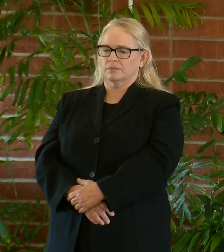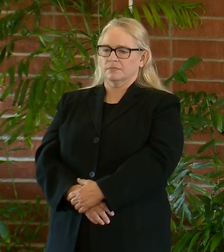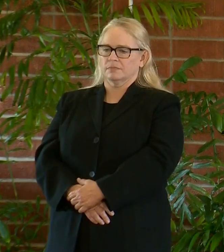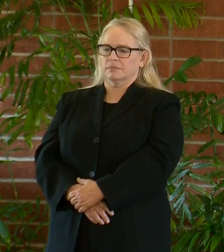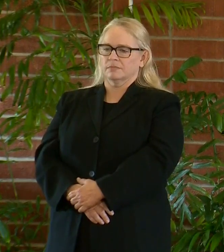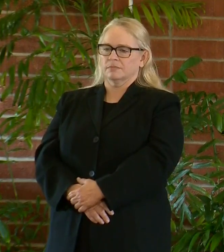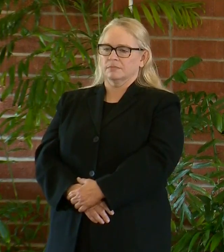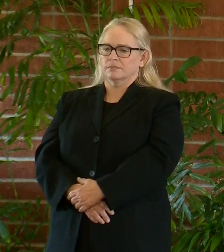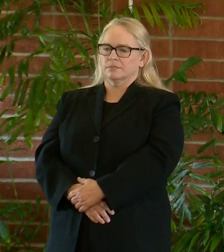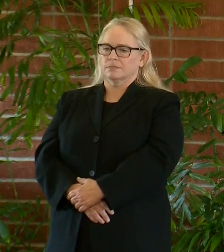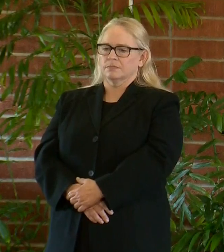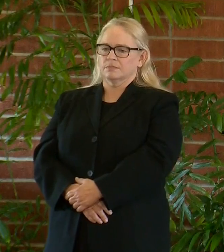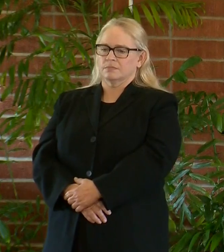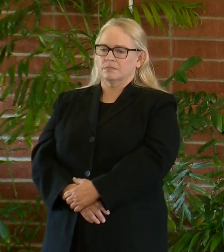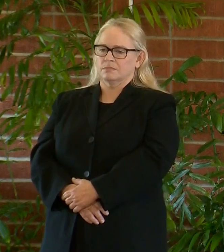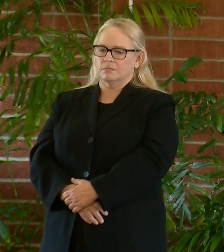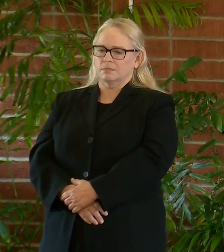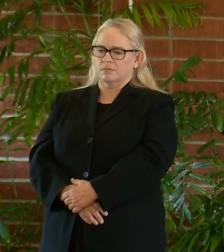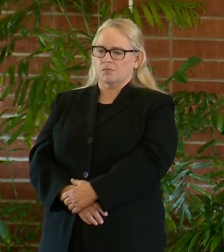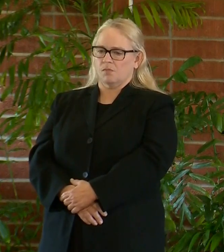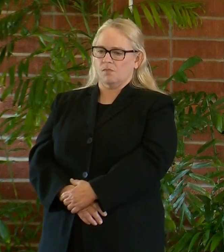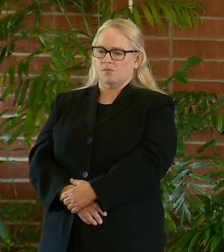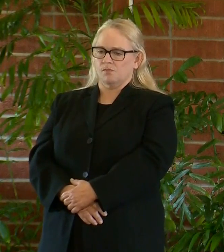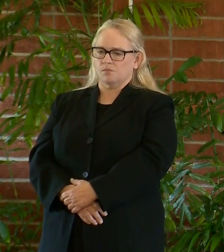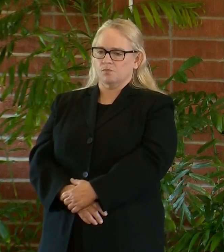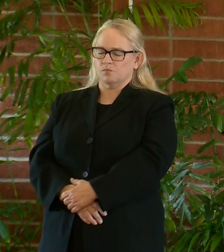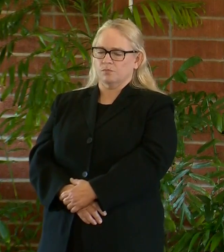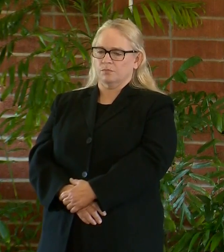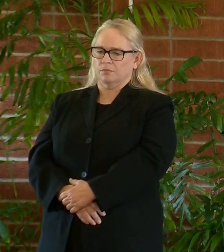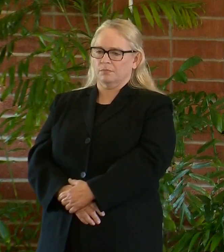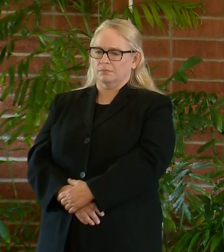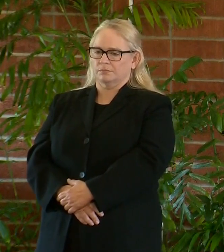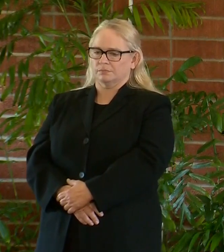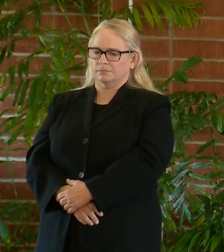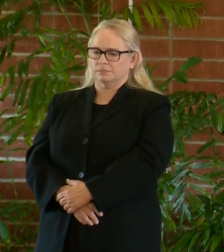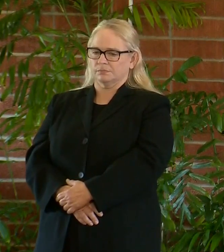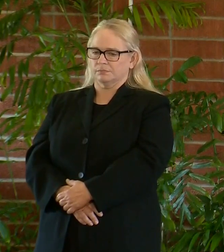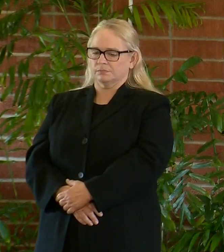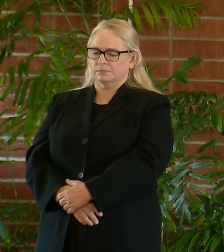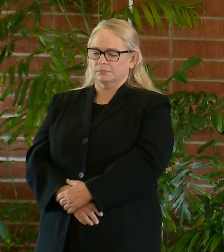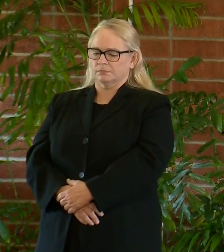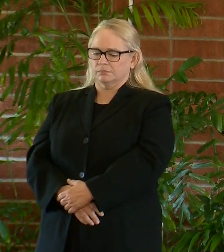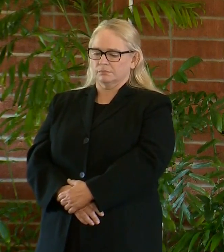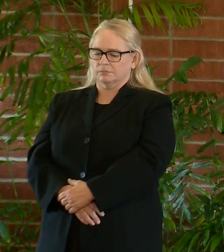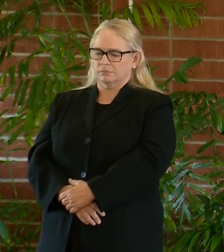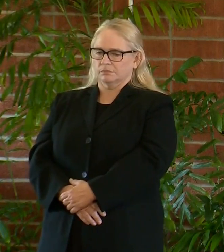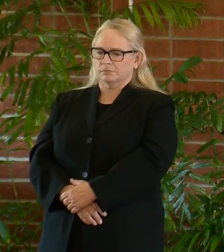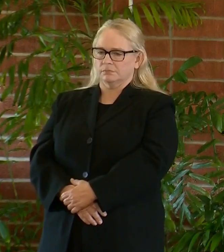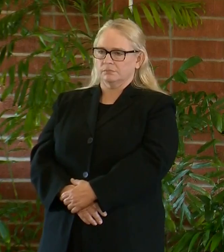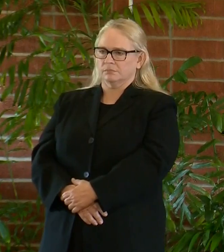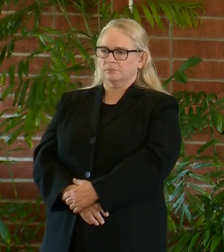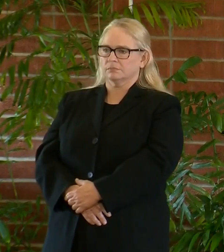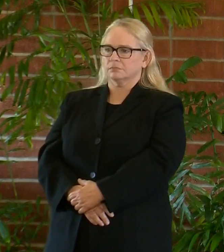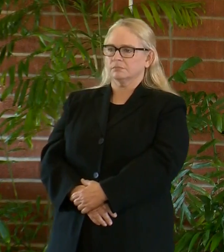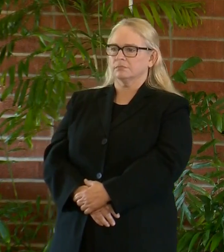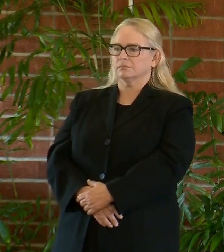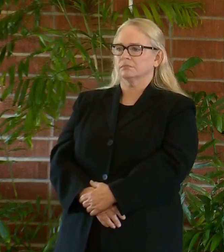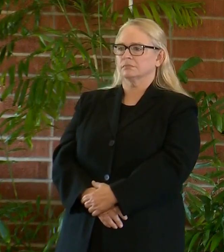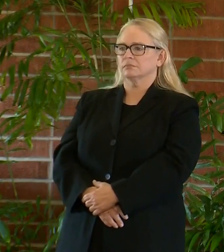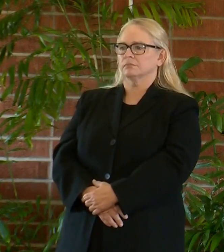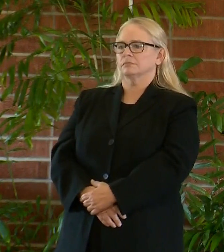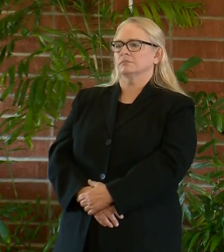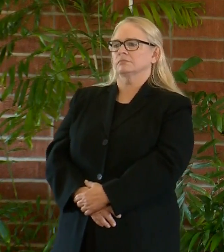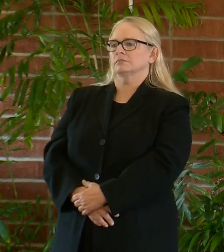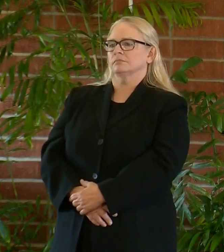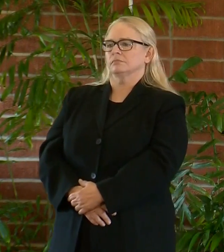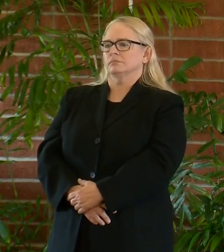locales. También quiero reflejar un poquito, y mucha gente me pregunta, ¿cuáles son las estadísticas de los